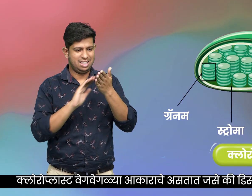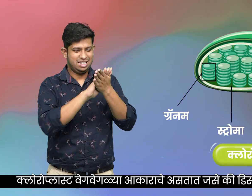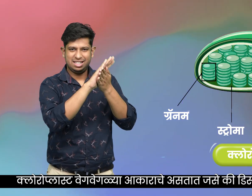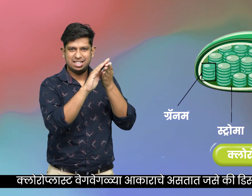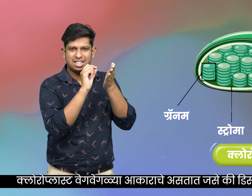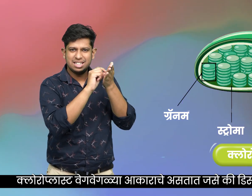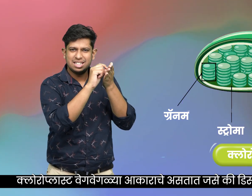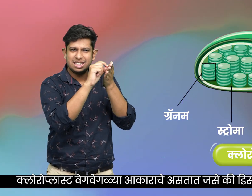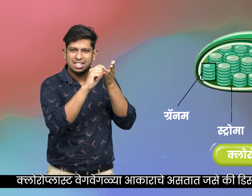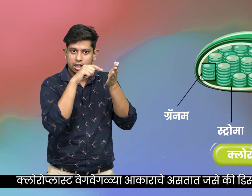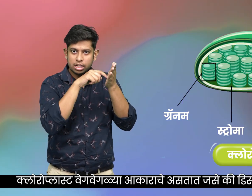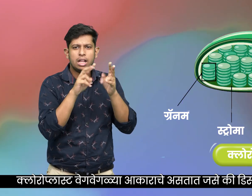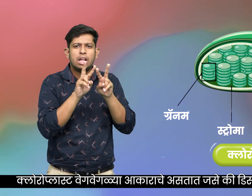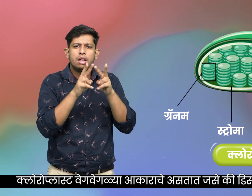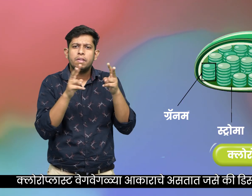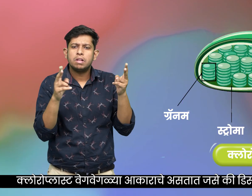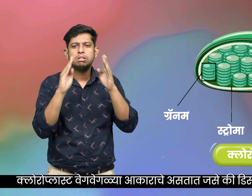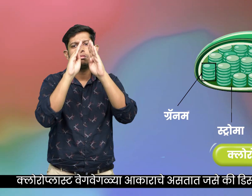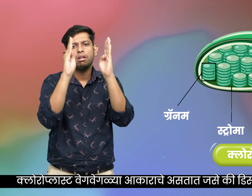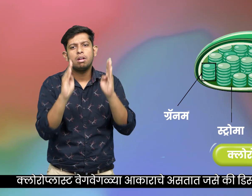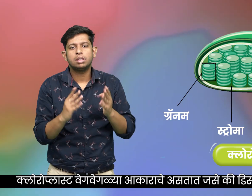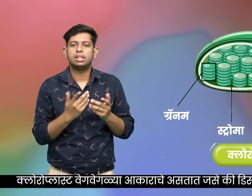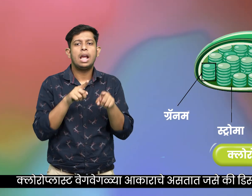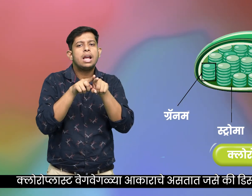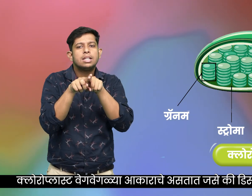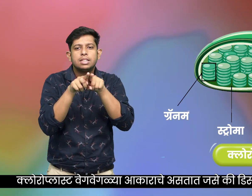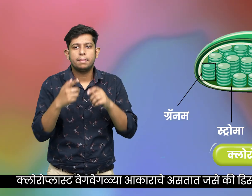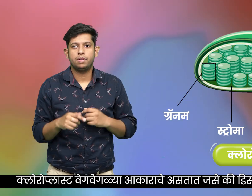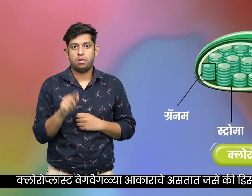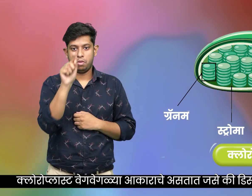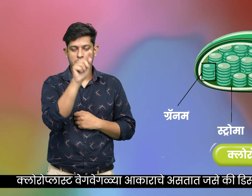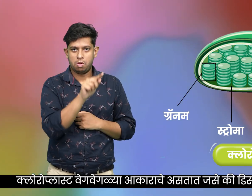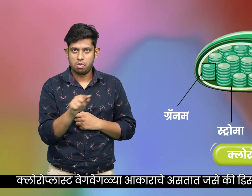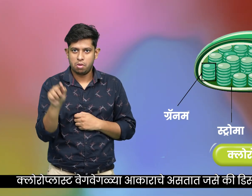क्लोरोप्लास्ट वेगवेगळ्या आकाराचे असतात, जसे की डिस्क, अंडाकृती इत्यादी.